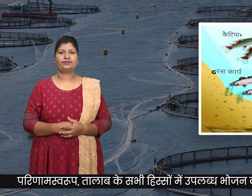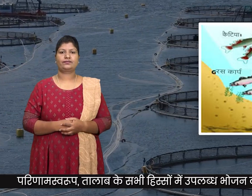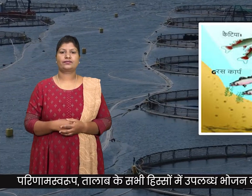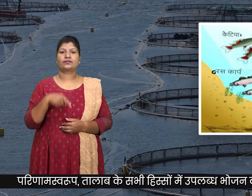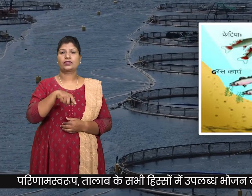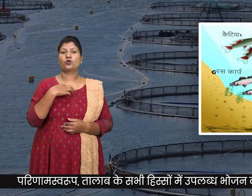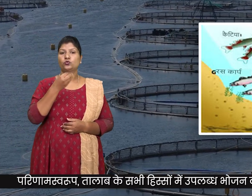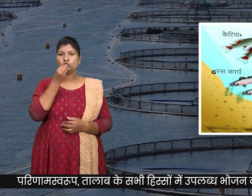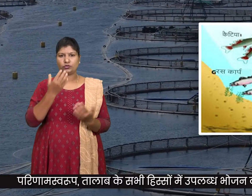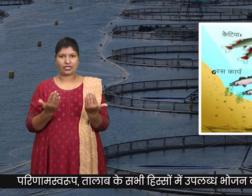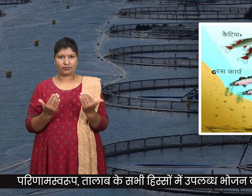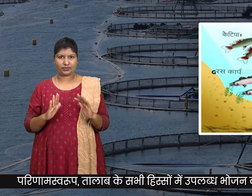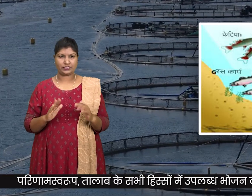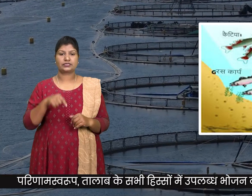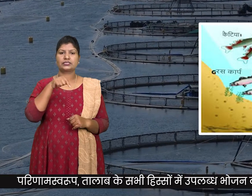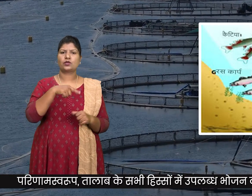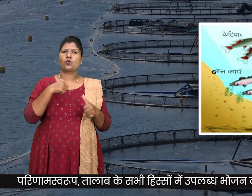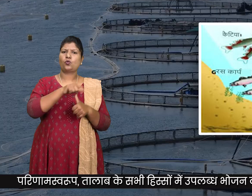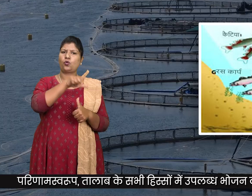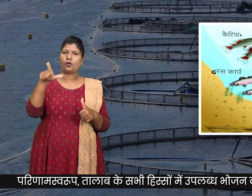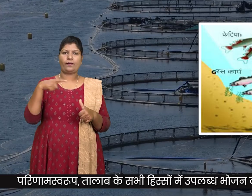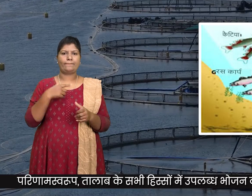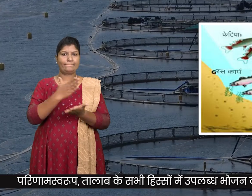में उपलब्ध भोजन का उपयोग किया जाता है,